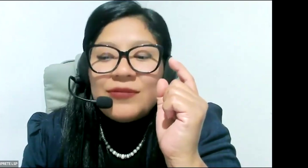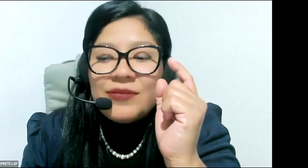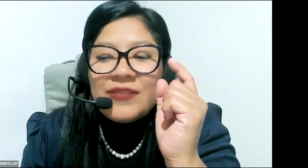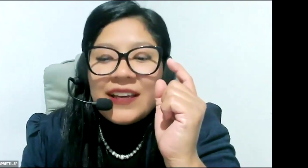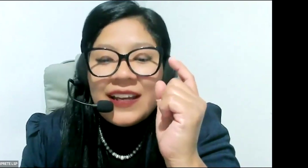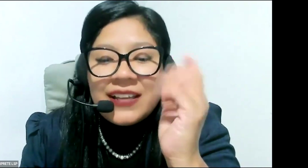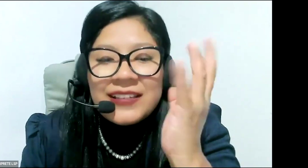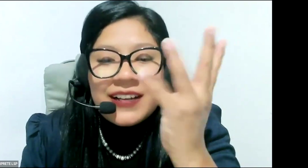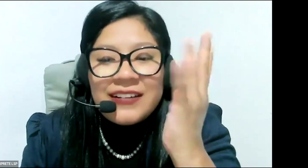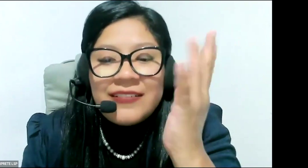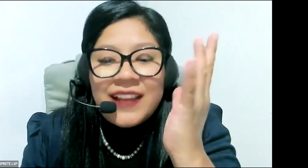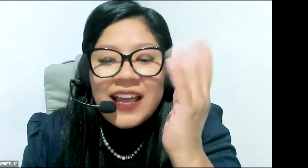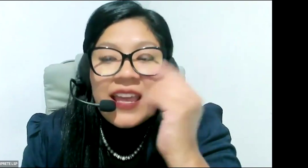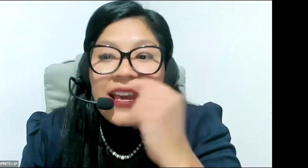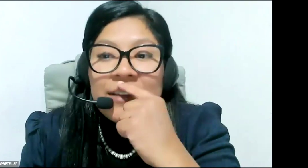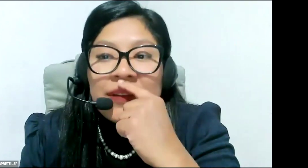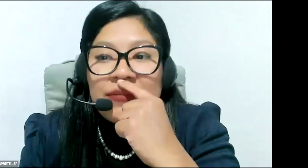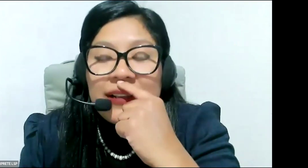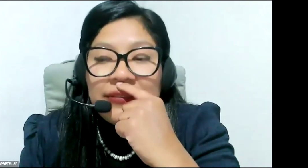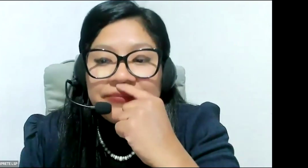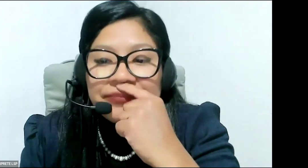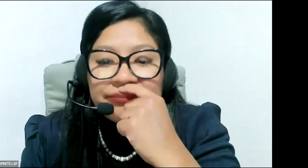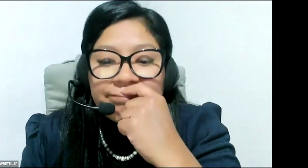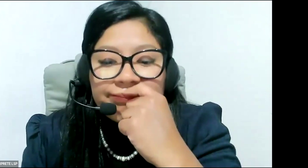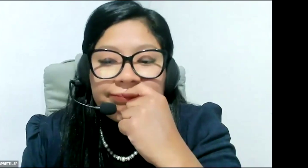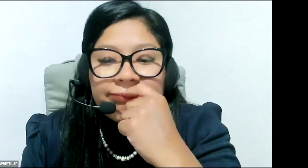está Muy bien gracias Carola en